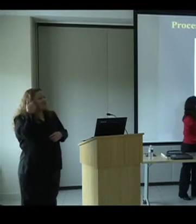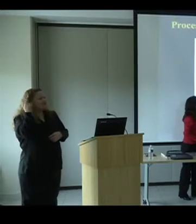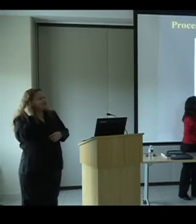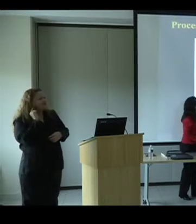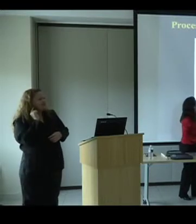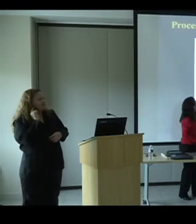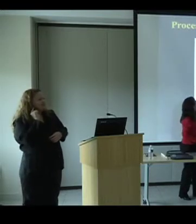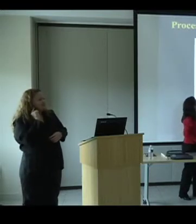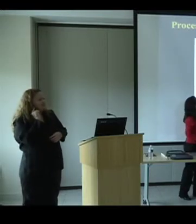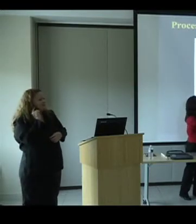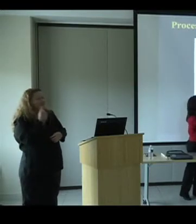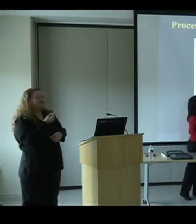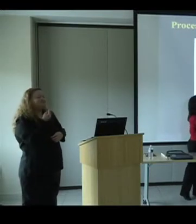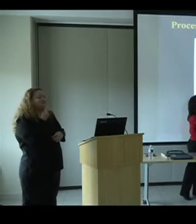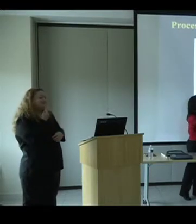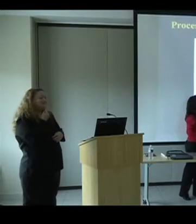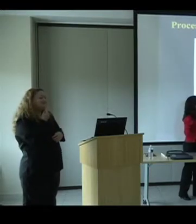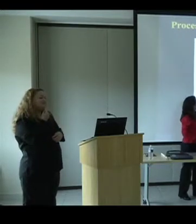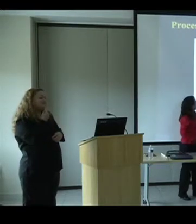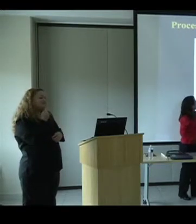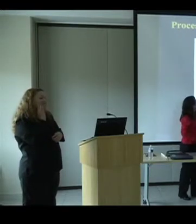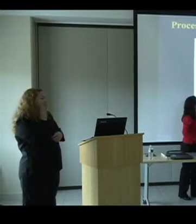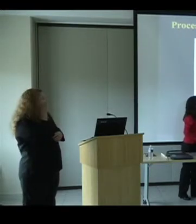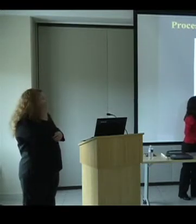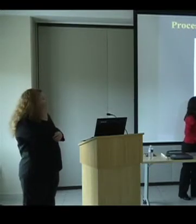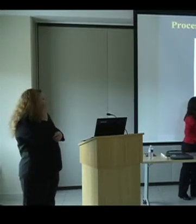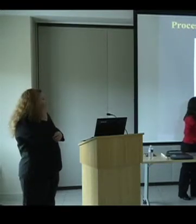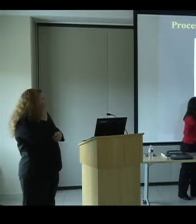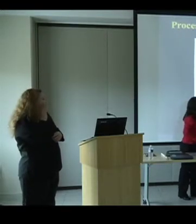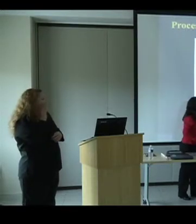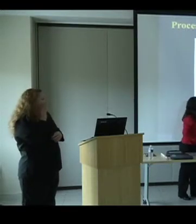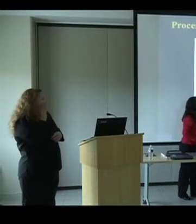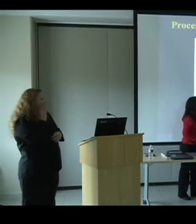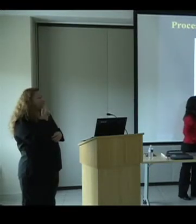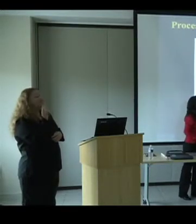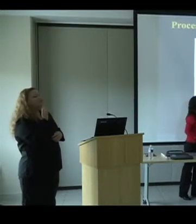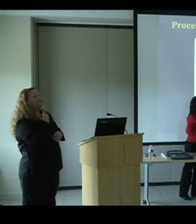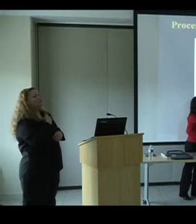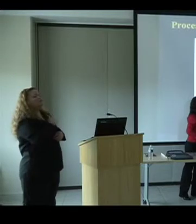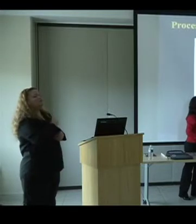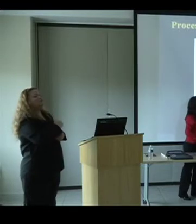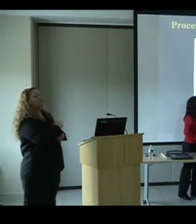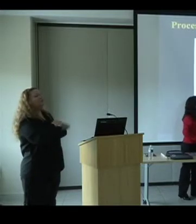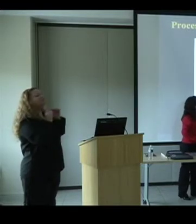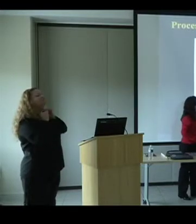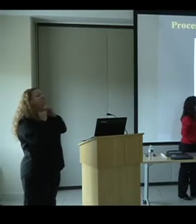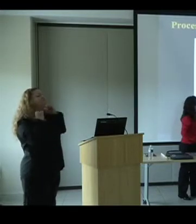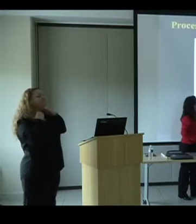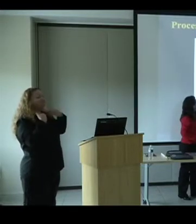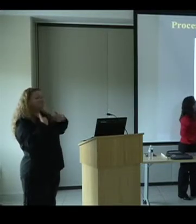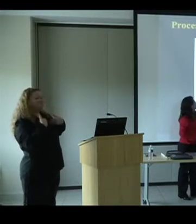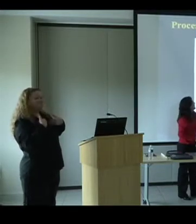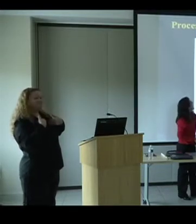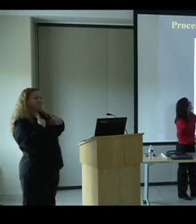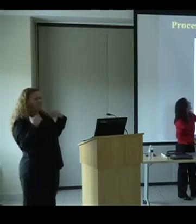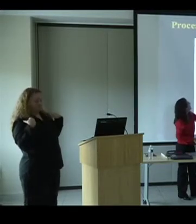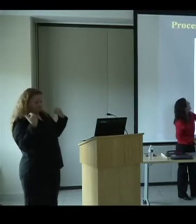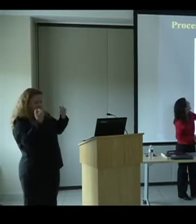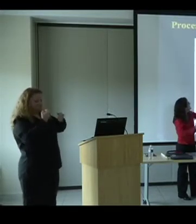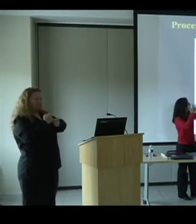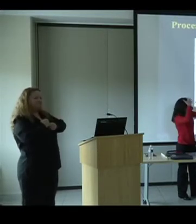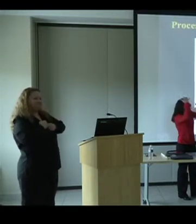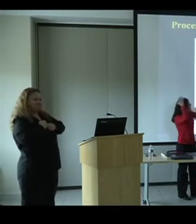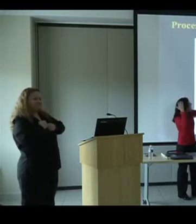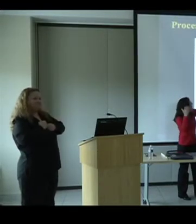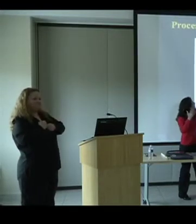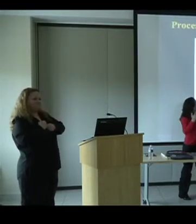nada Este es el mentón que su perfil este sería su cuello Como que trae un collar y entonces el